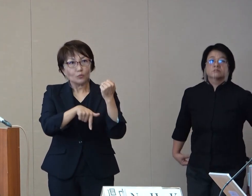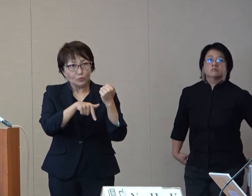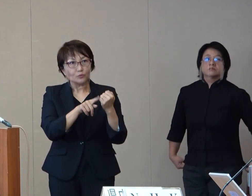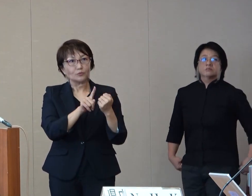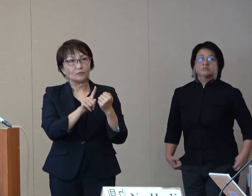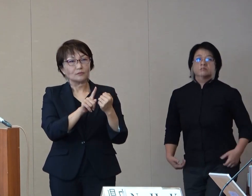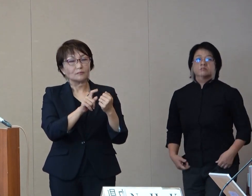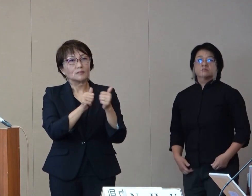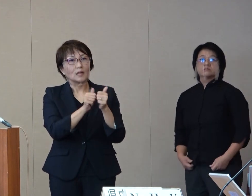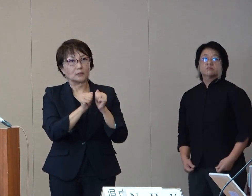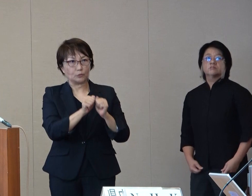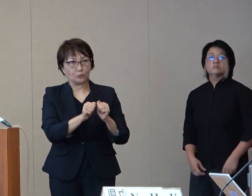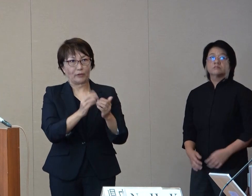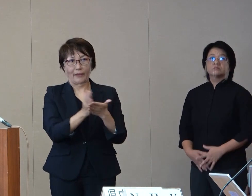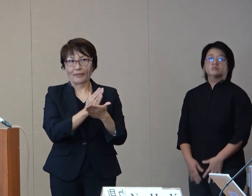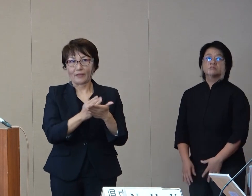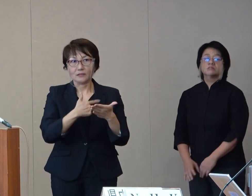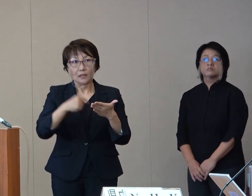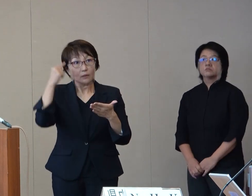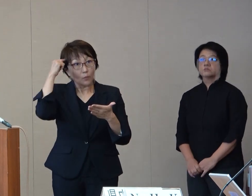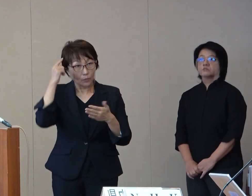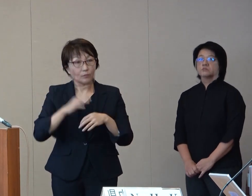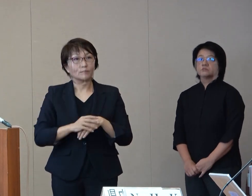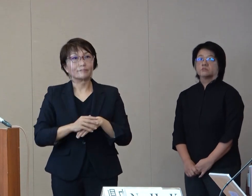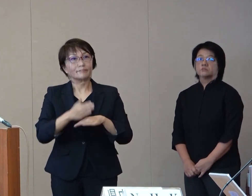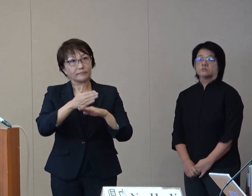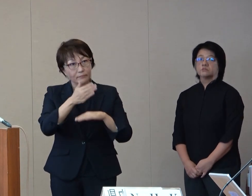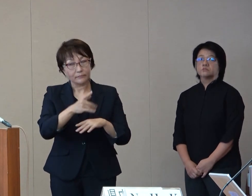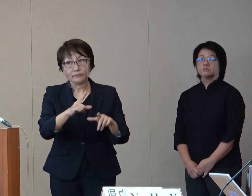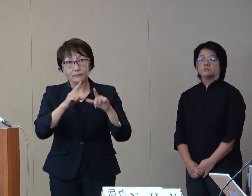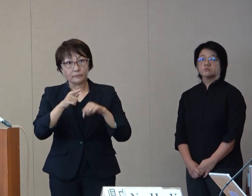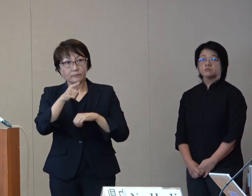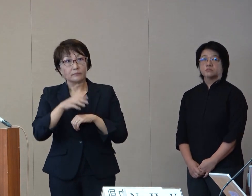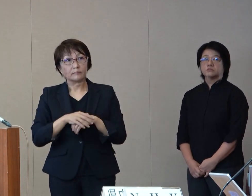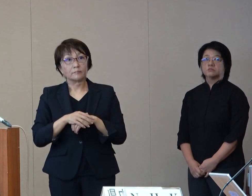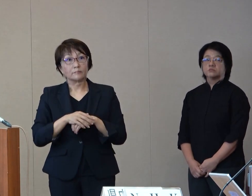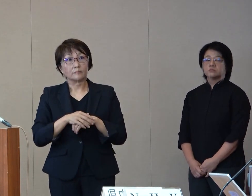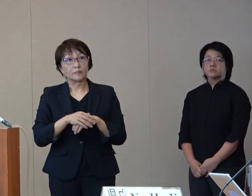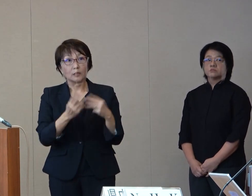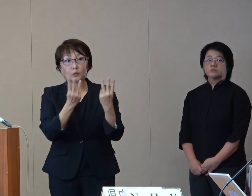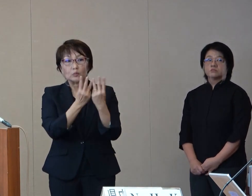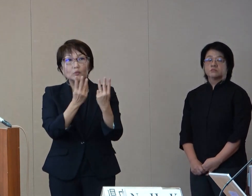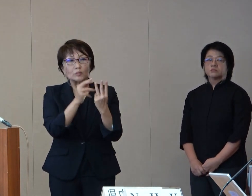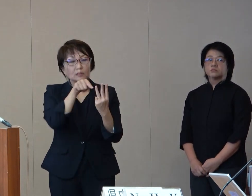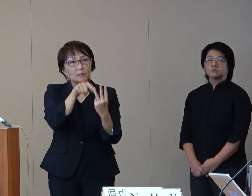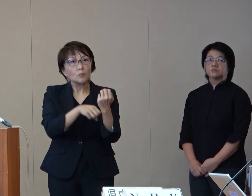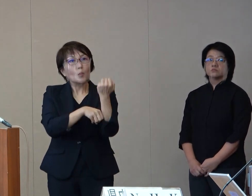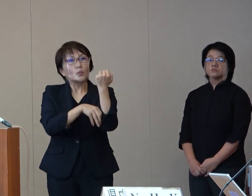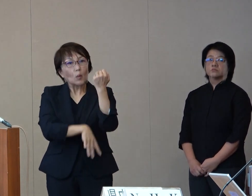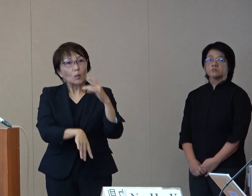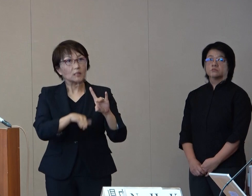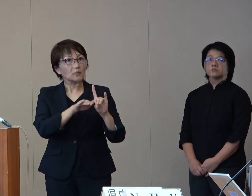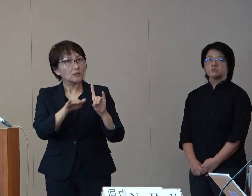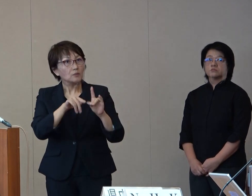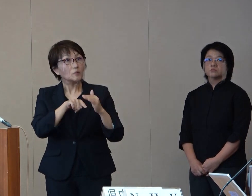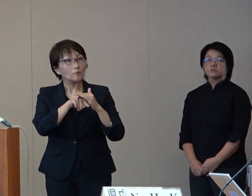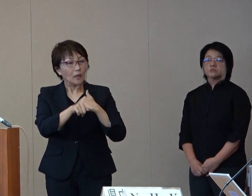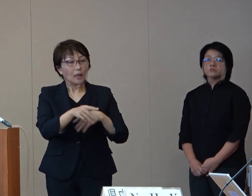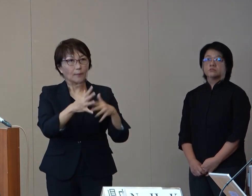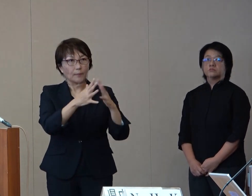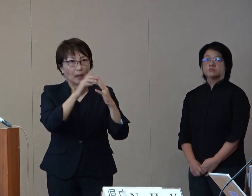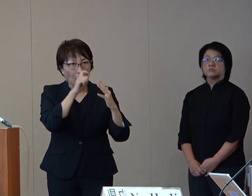土地にするかについて話していきたいというよりパンでありますその2中もといっていう技術というのは